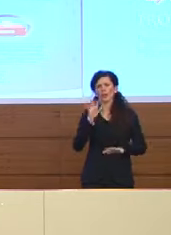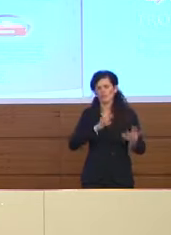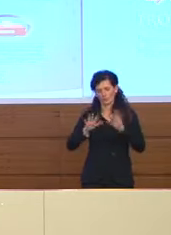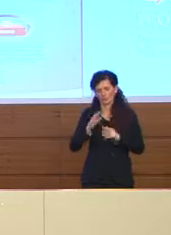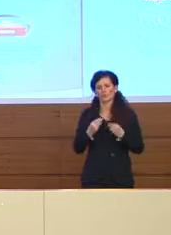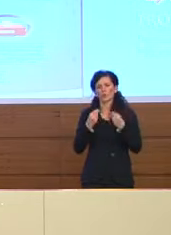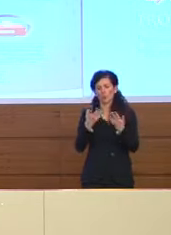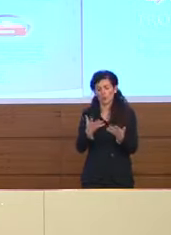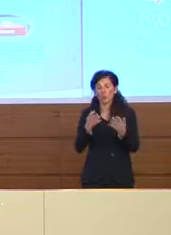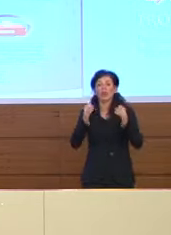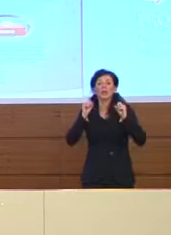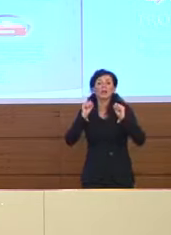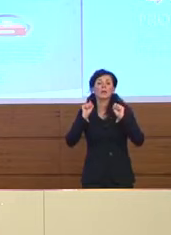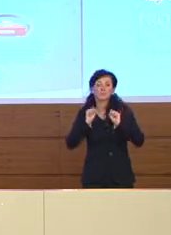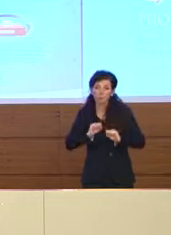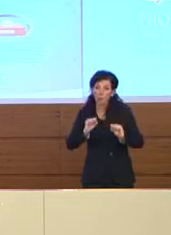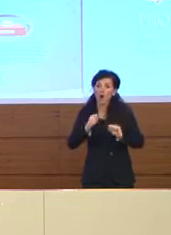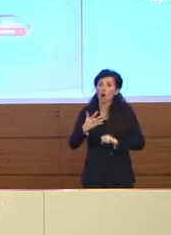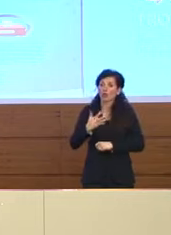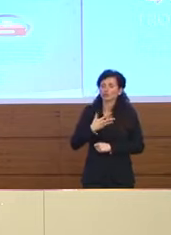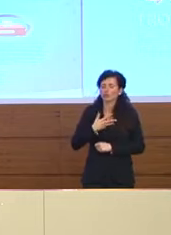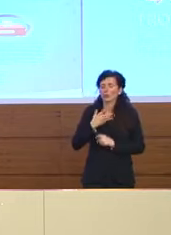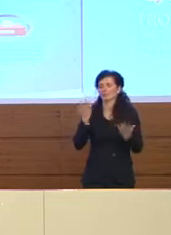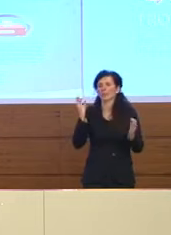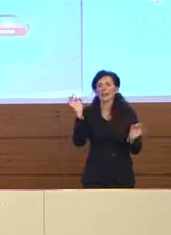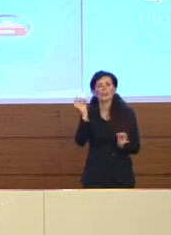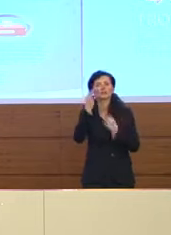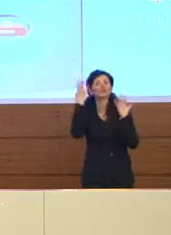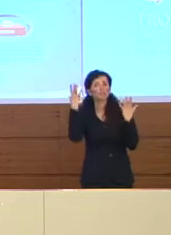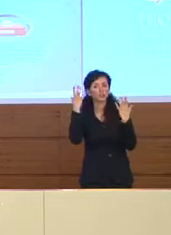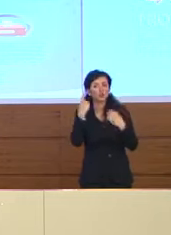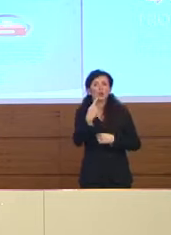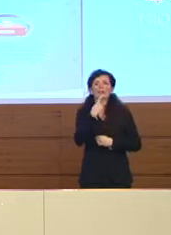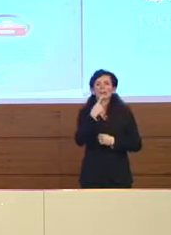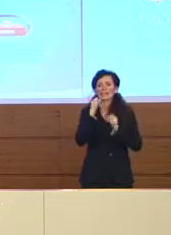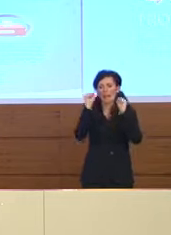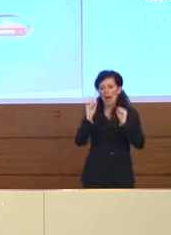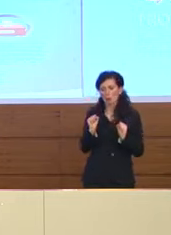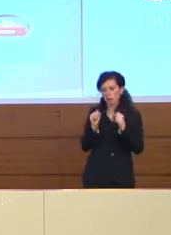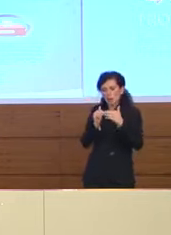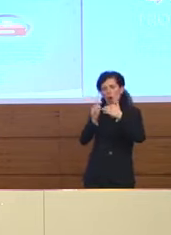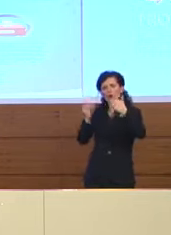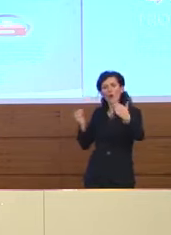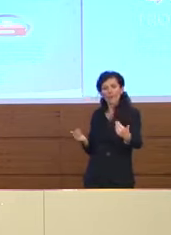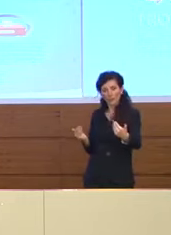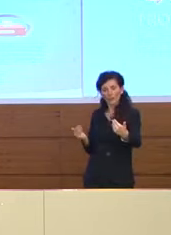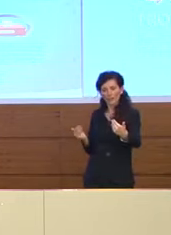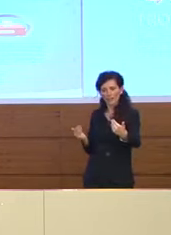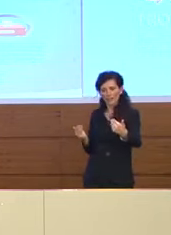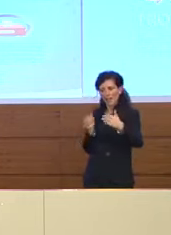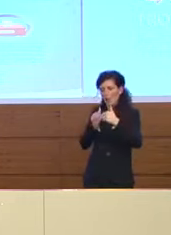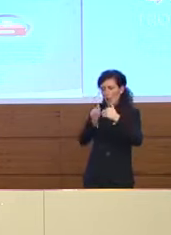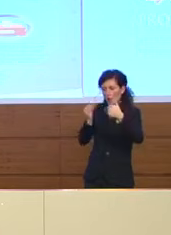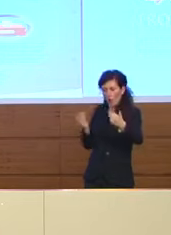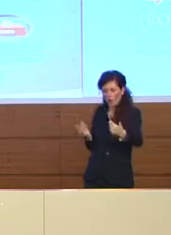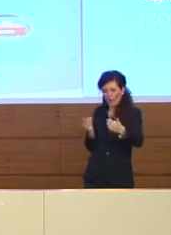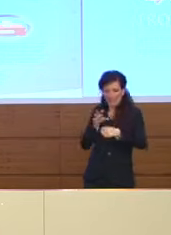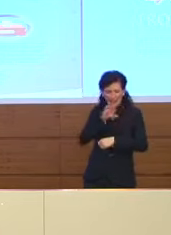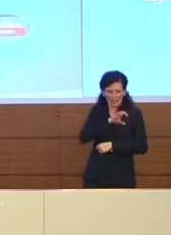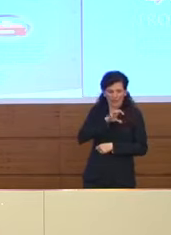per persone che vivono ai confini di una regione e lavorano in quella